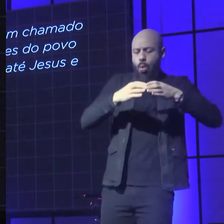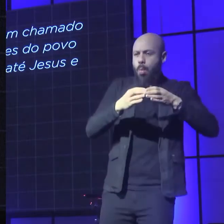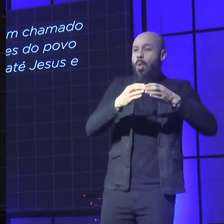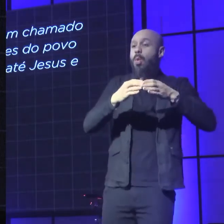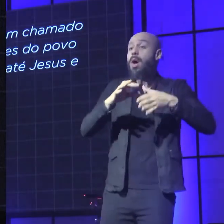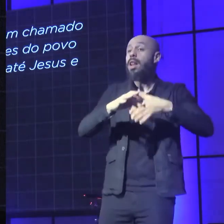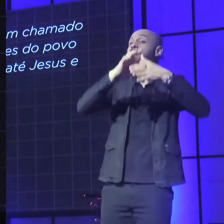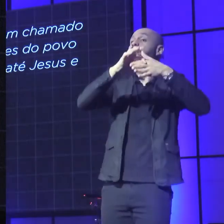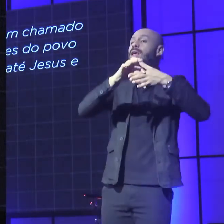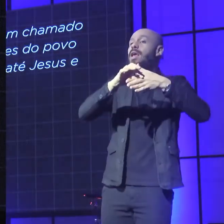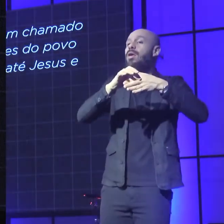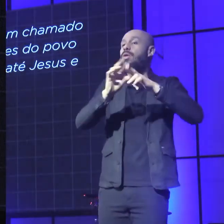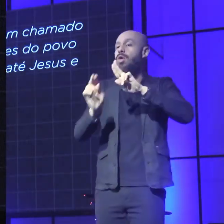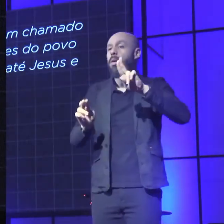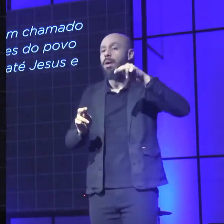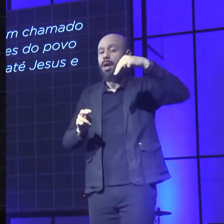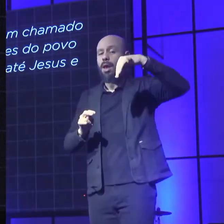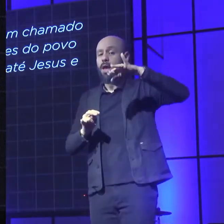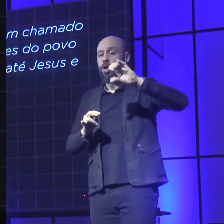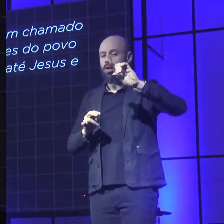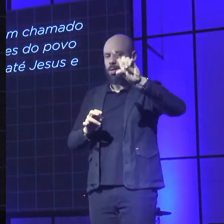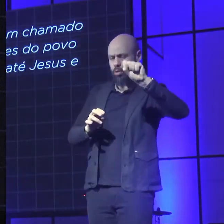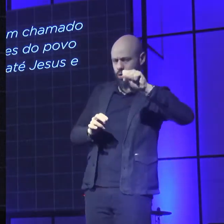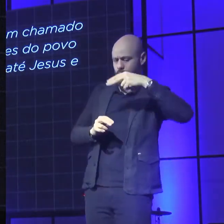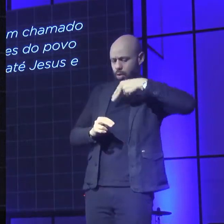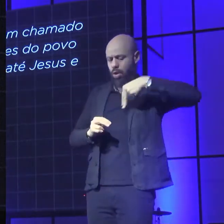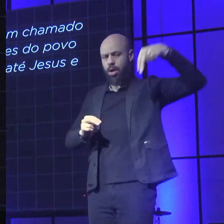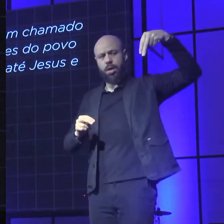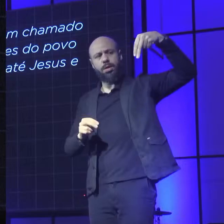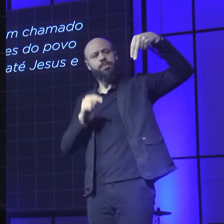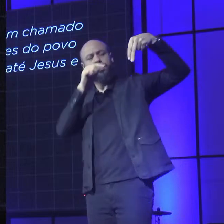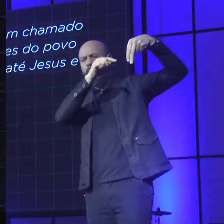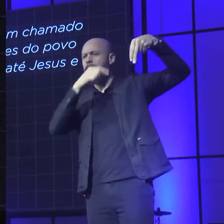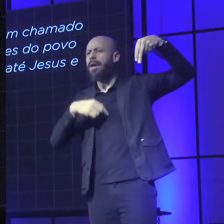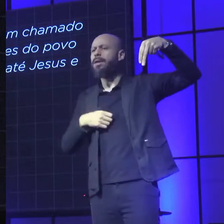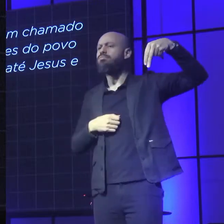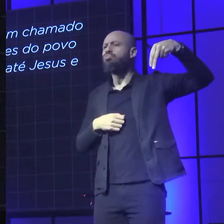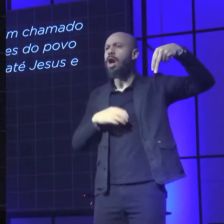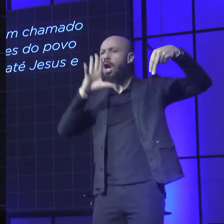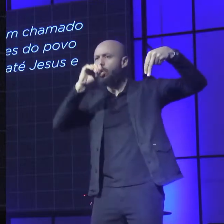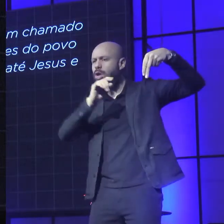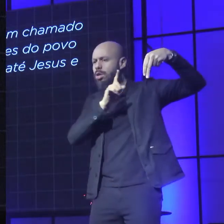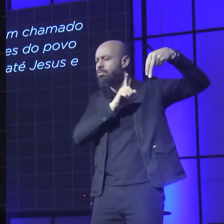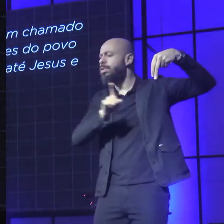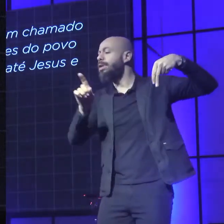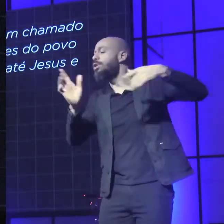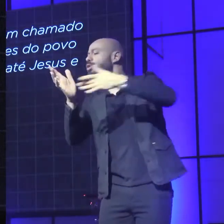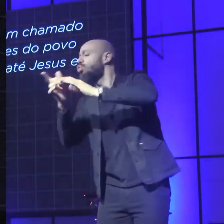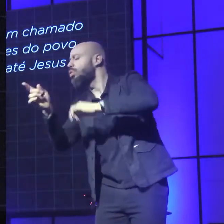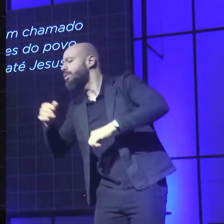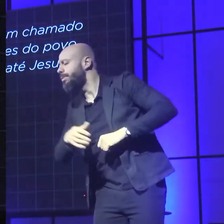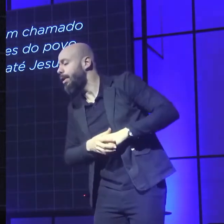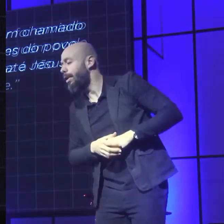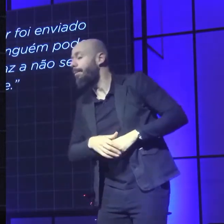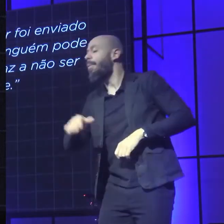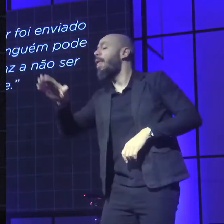povo. E uma noite, Nicodemos foi até Jesus e disse, vejam o que ele diz a